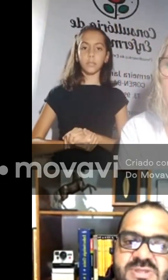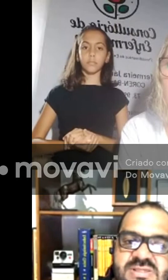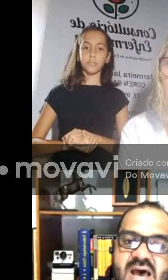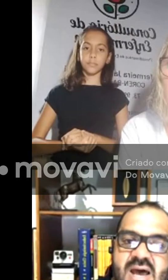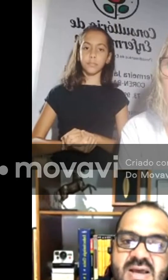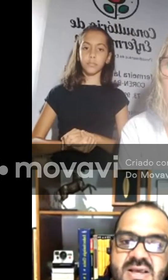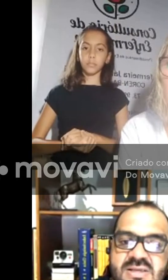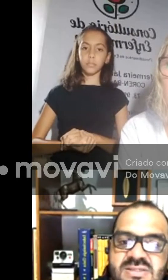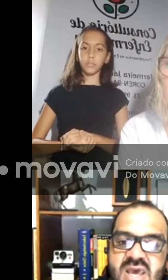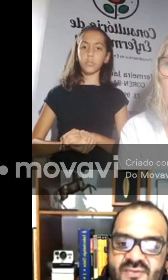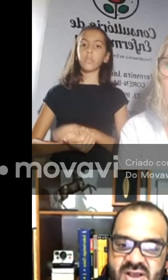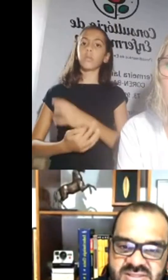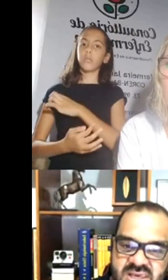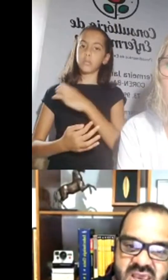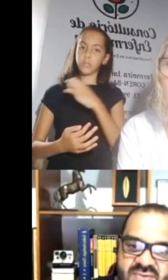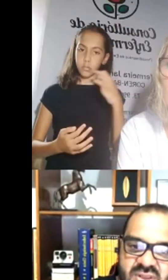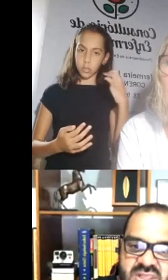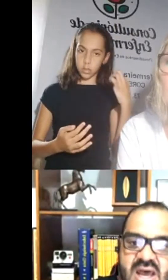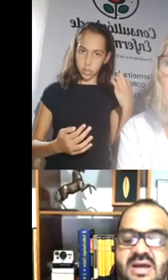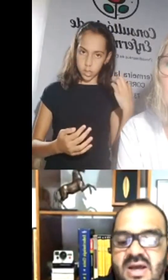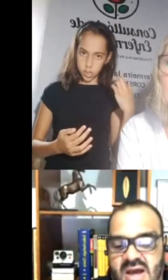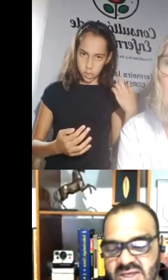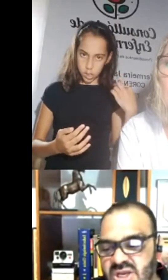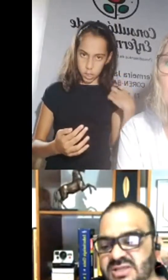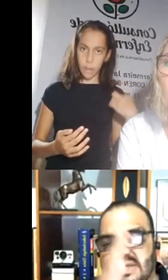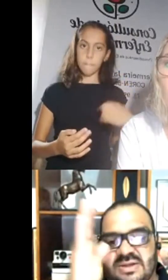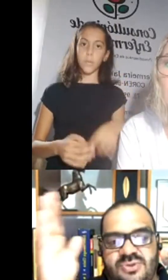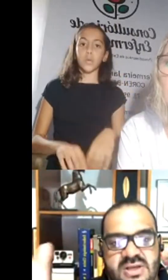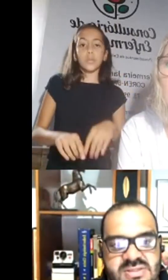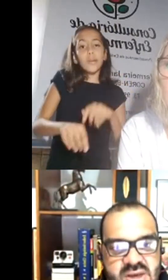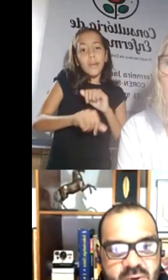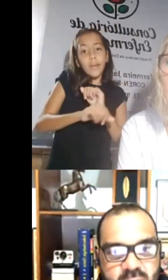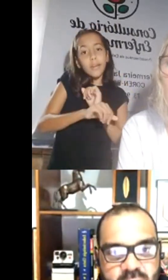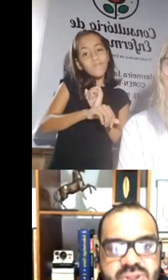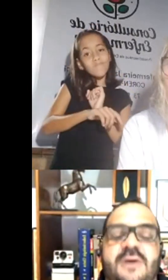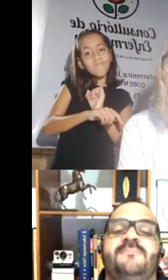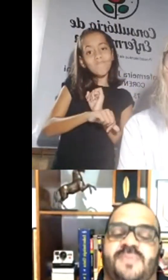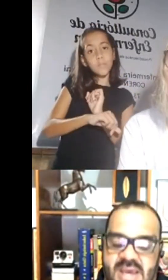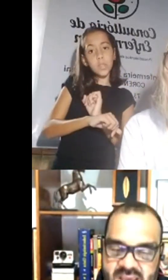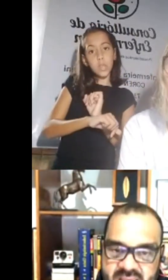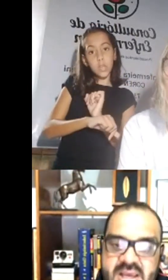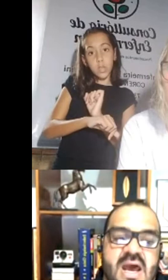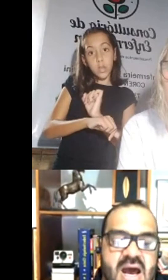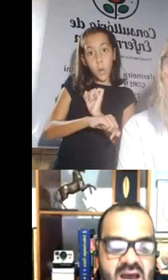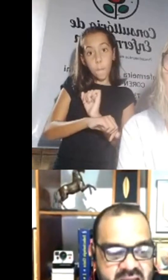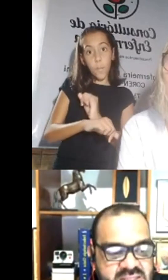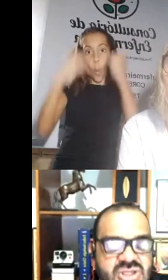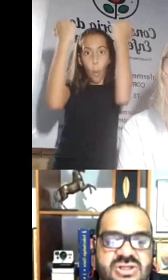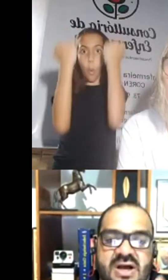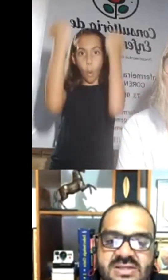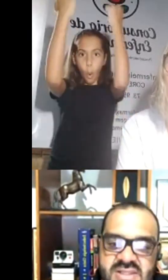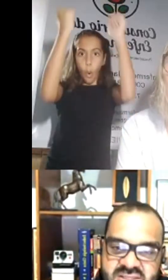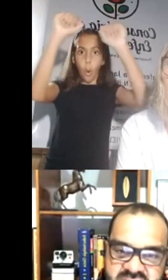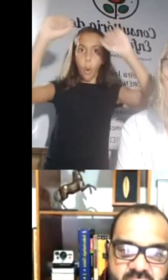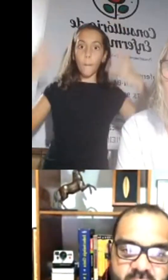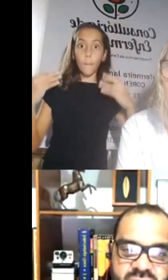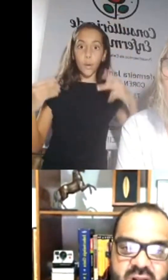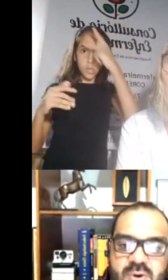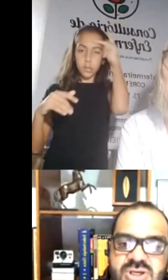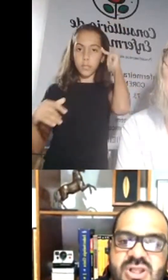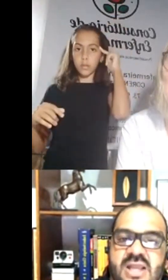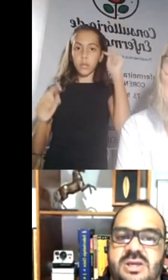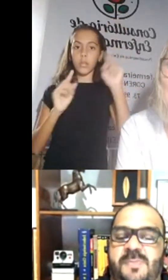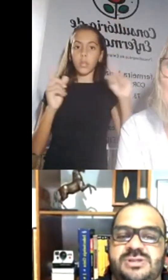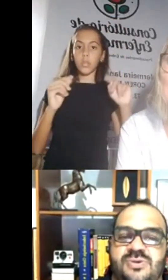vai precisar se refazer e reinventar. A higienização tem que ser outra, a distância tem que ser outra,